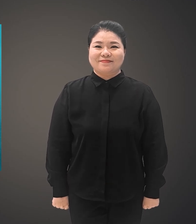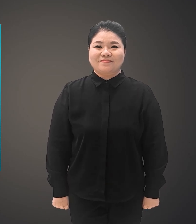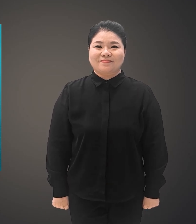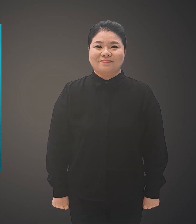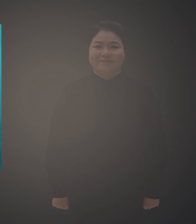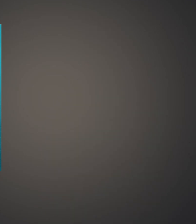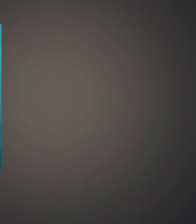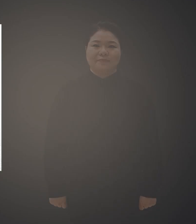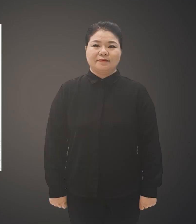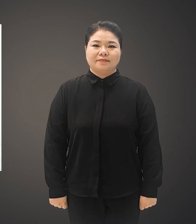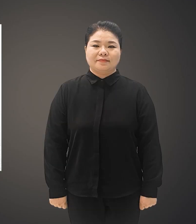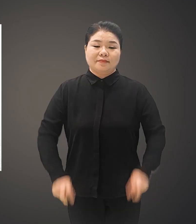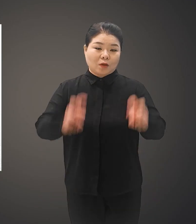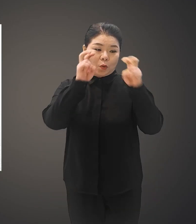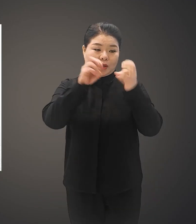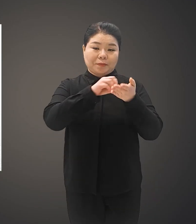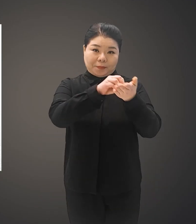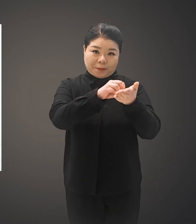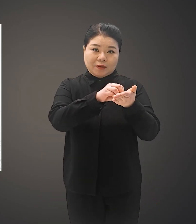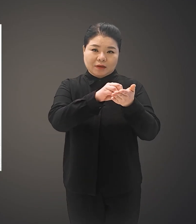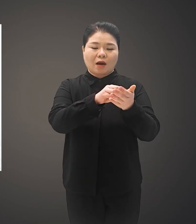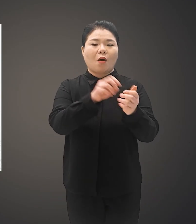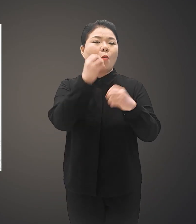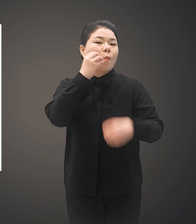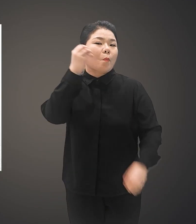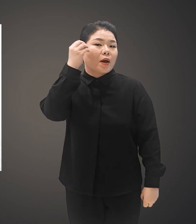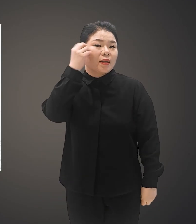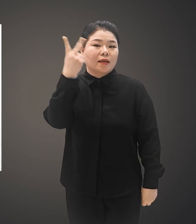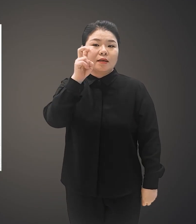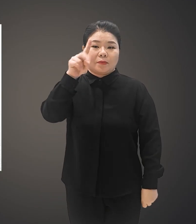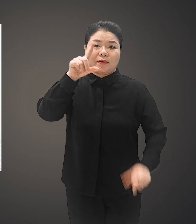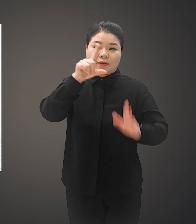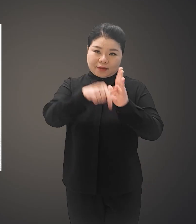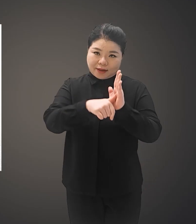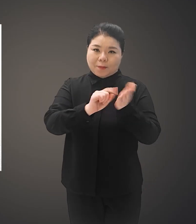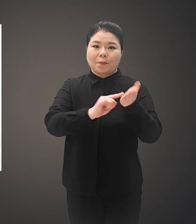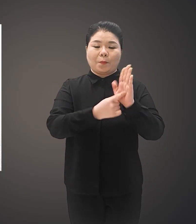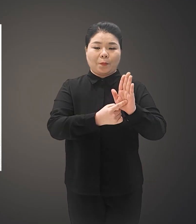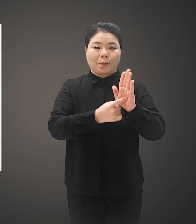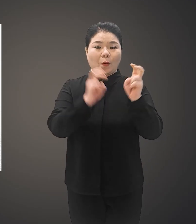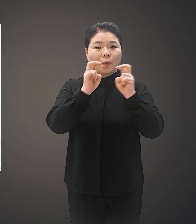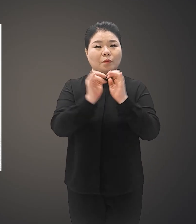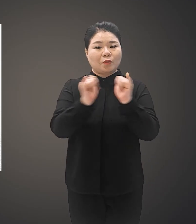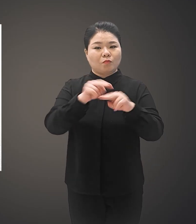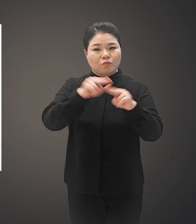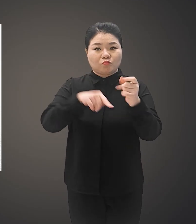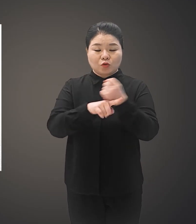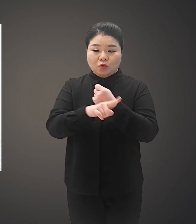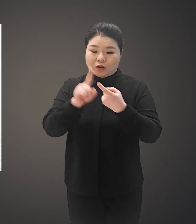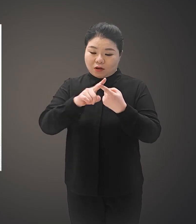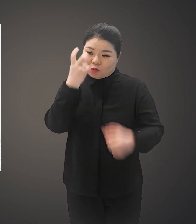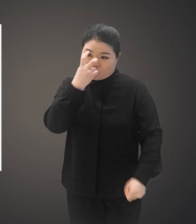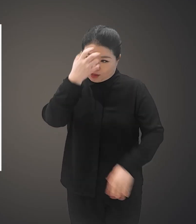문학수첩. 모 취업 사이트가 2022년 공개한 직장인 퇴사 이후 설문조사에